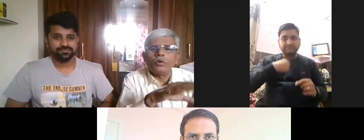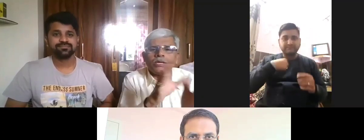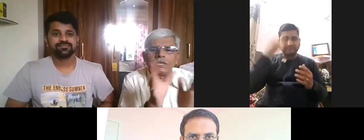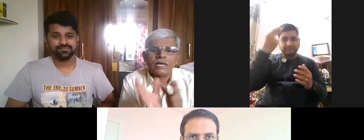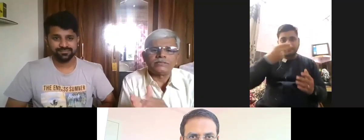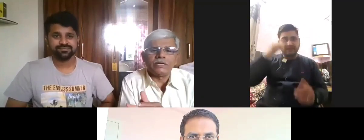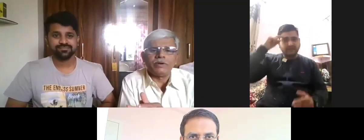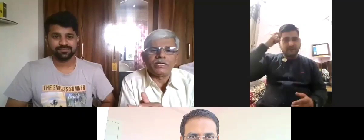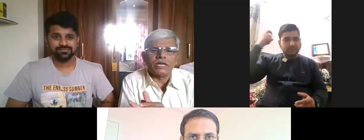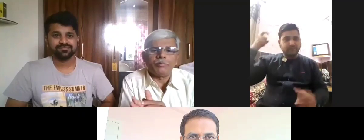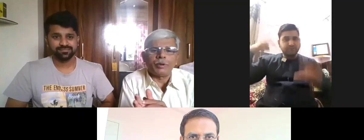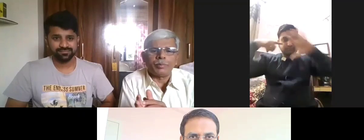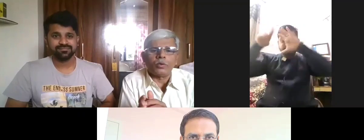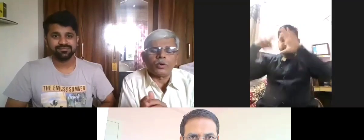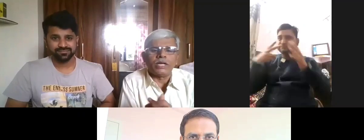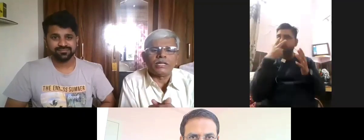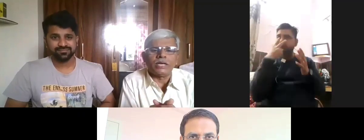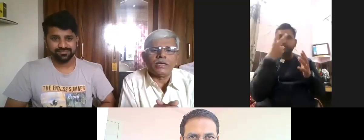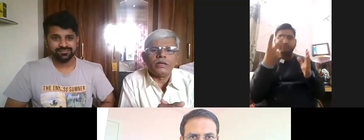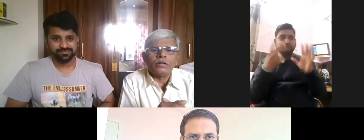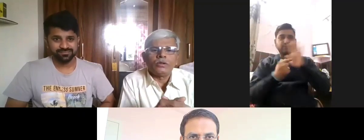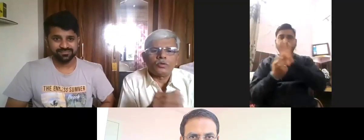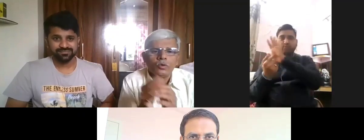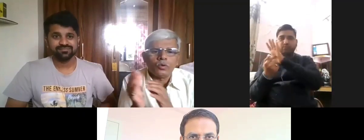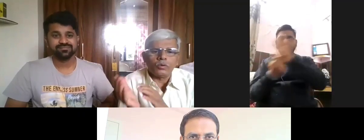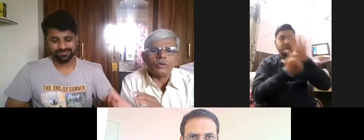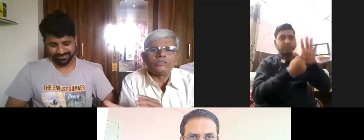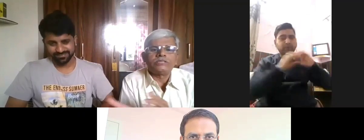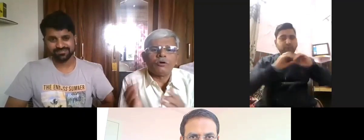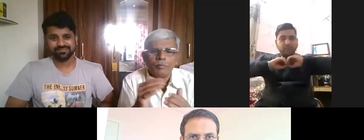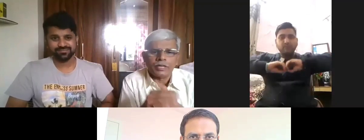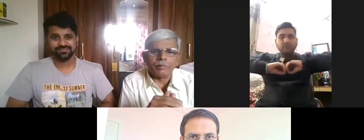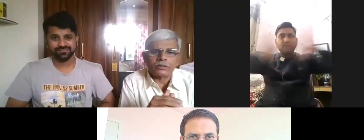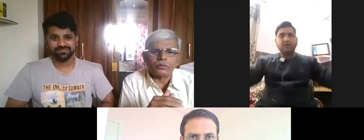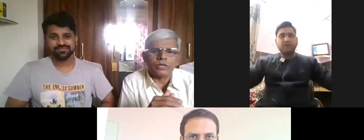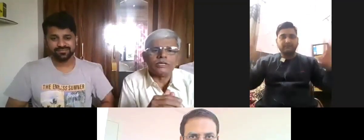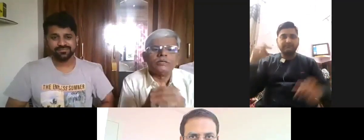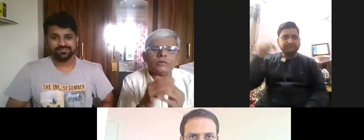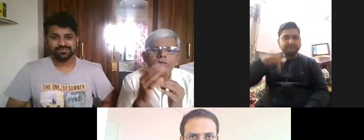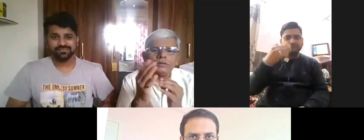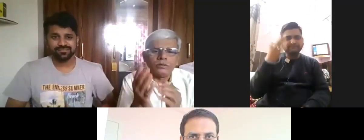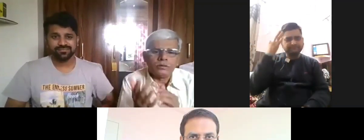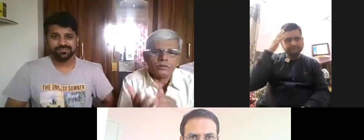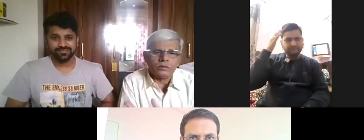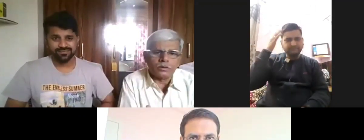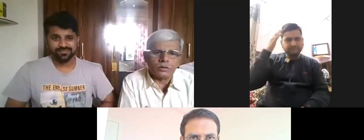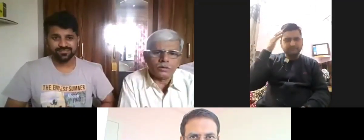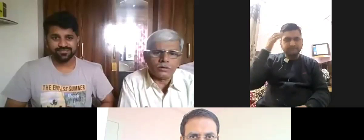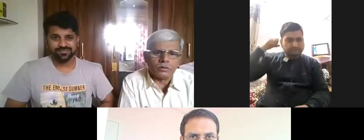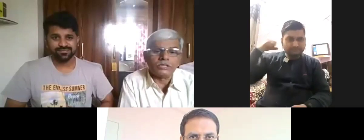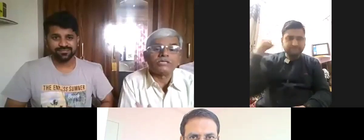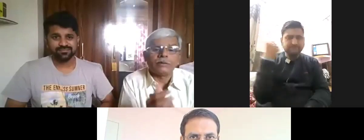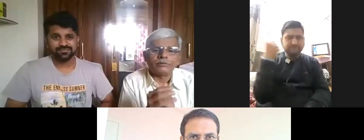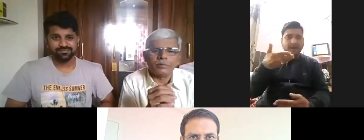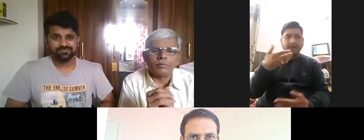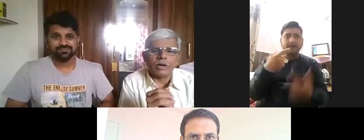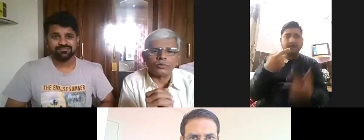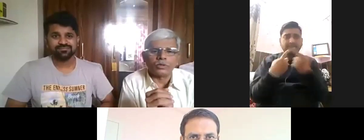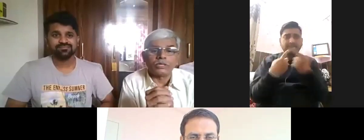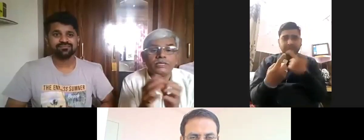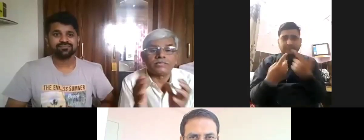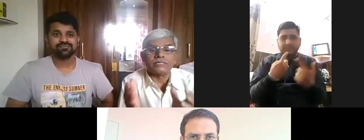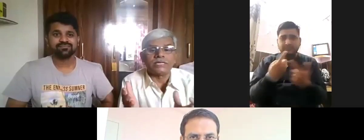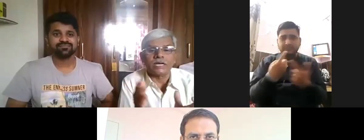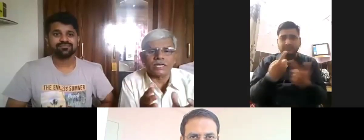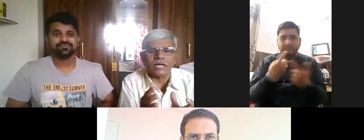भी हम लोग इंटरनेशनल इवेंट के लिए प्रिपेयर हो रहे थे तो उनसे मेरी बात हो गई और रजत साहब से मेरी बात हो